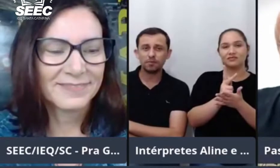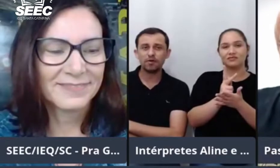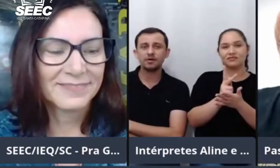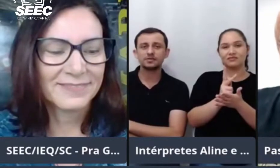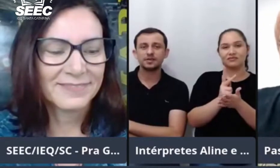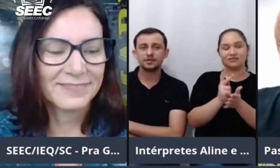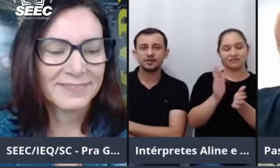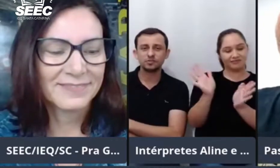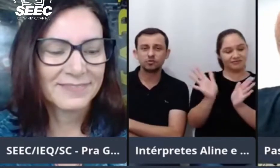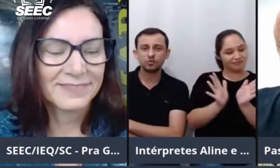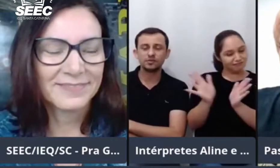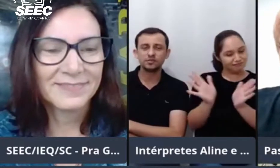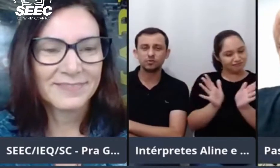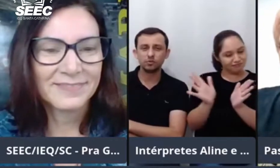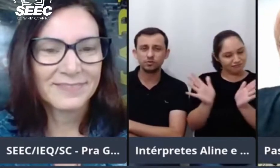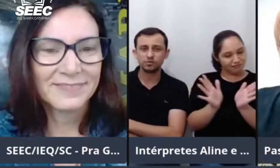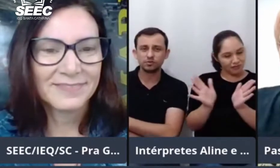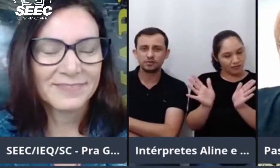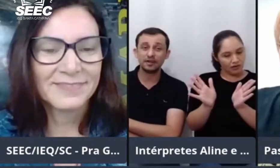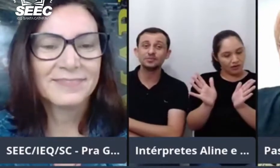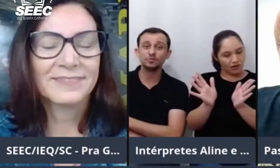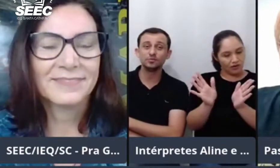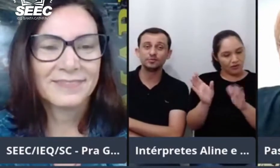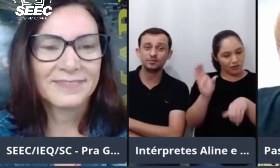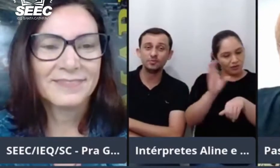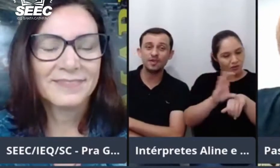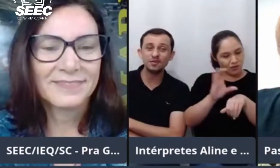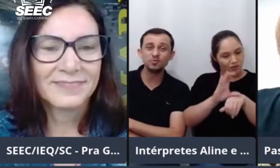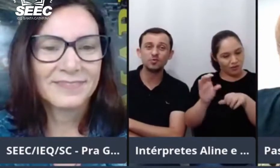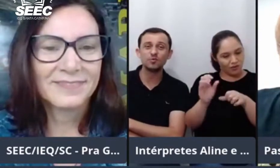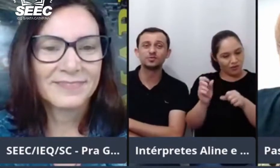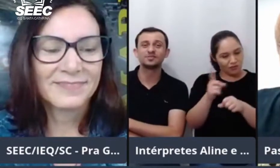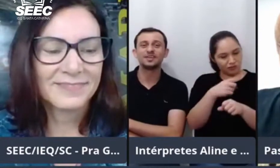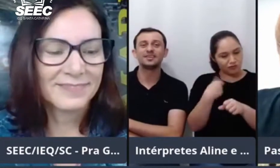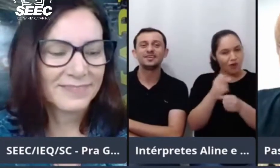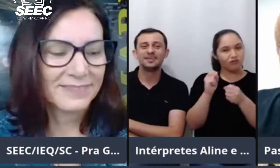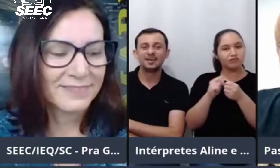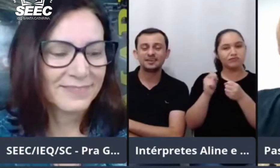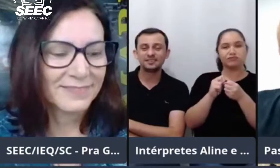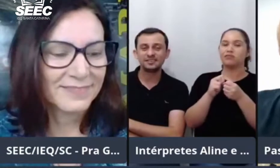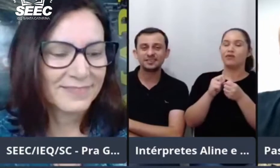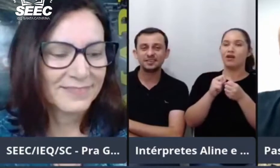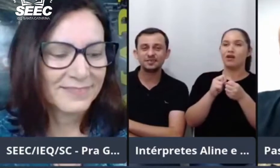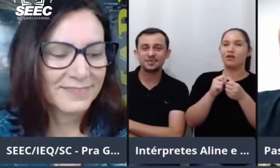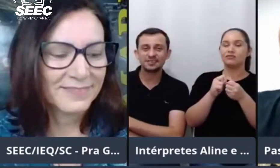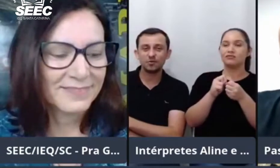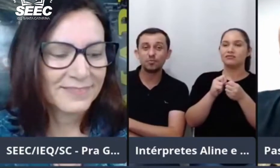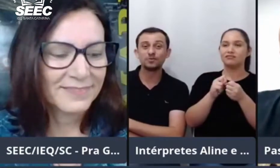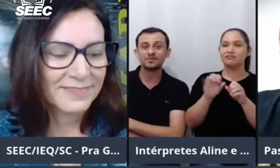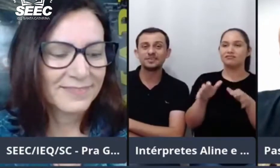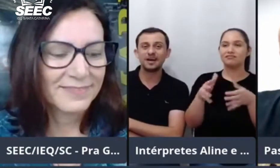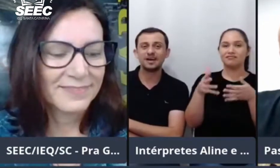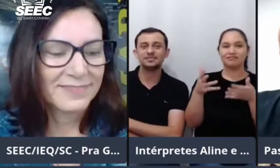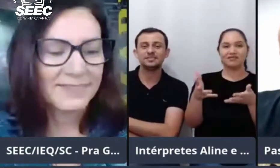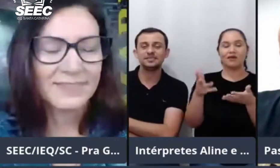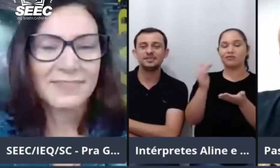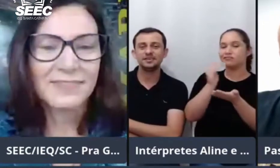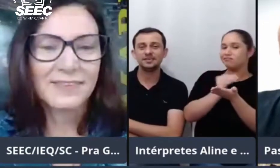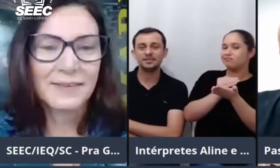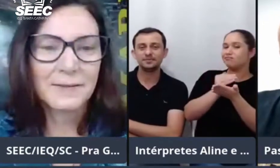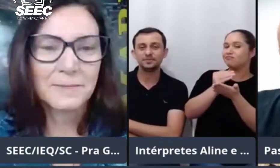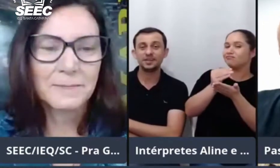período após, né, a gente concluir esse curso, na verdade, no meio do curso, né? A gente já teve essa